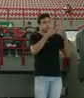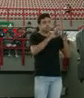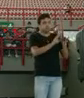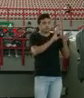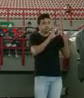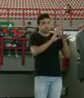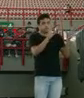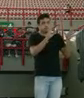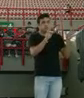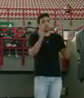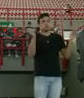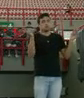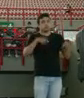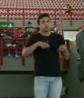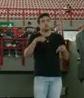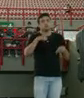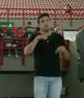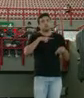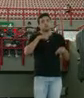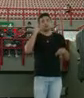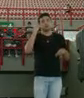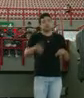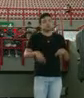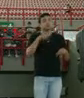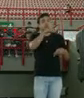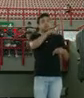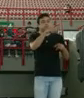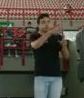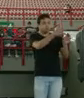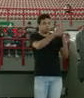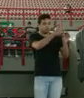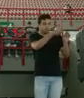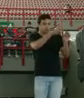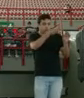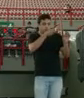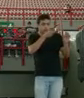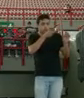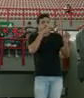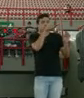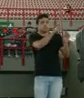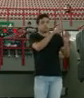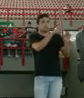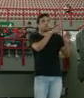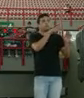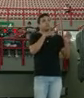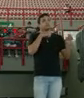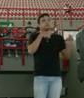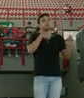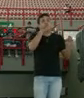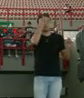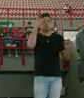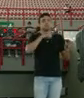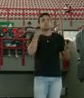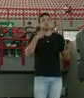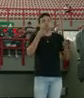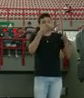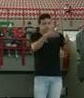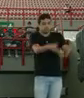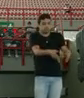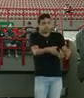autorizações para se extrair somatotrófico da hipófise do cadáver. Então,